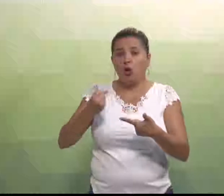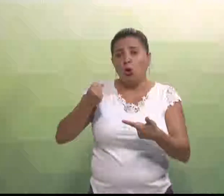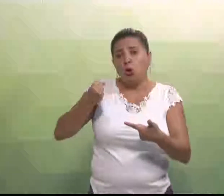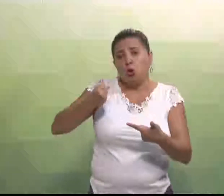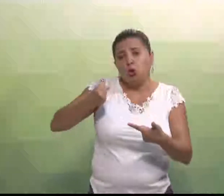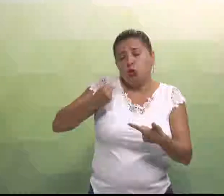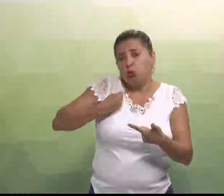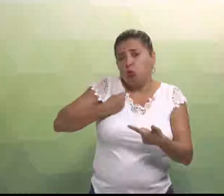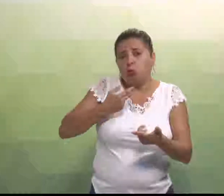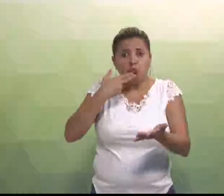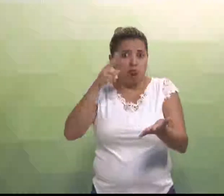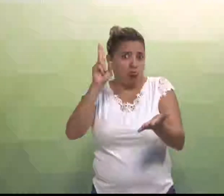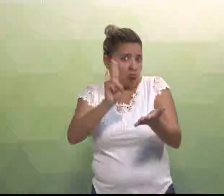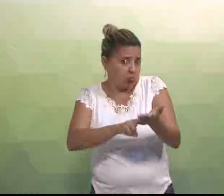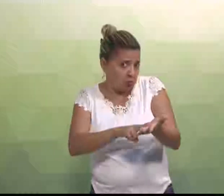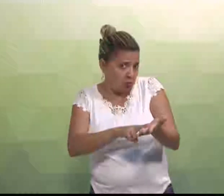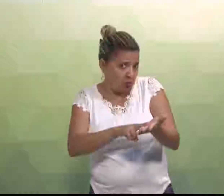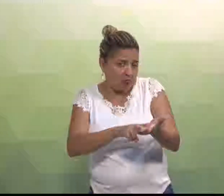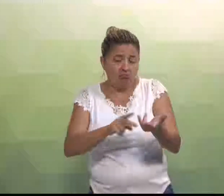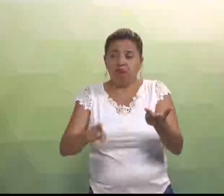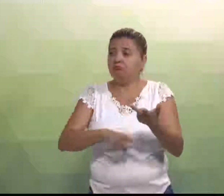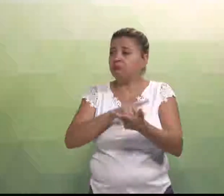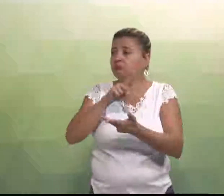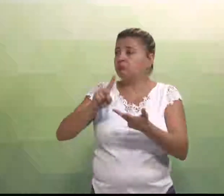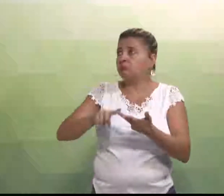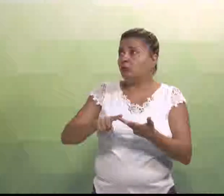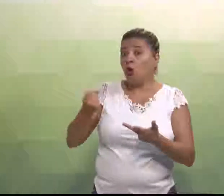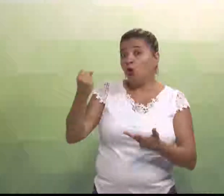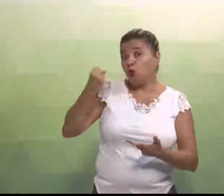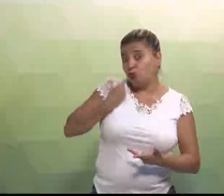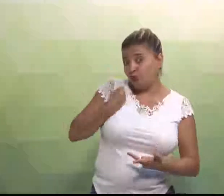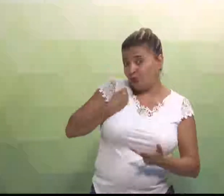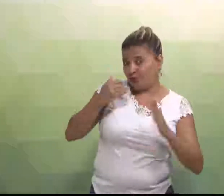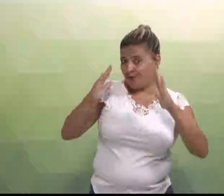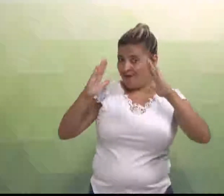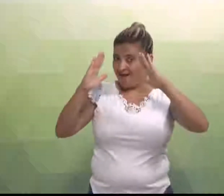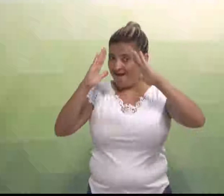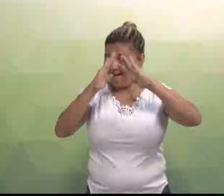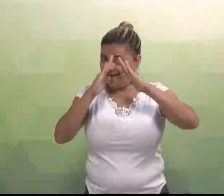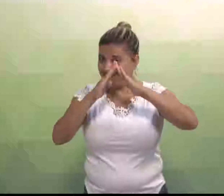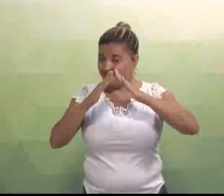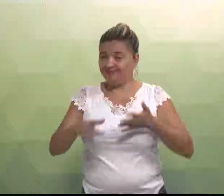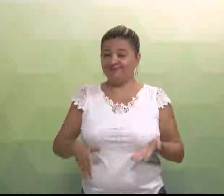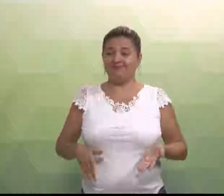telefone, número de caixa postal, o número da casa,